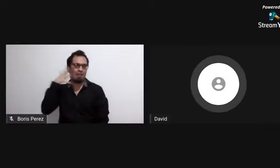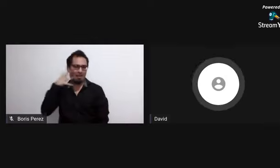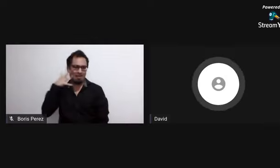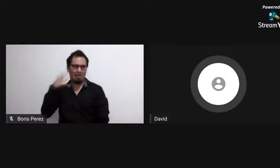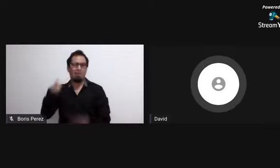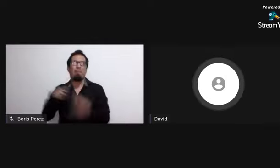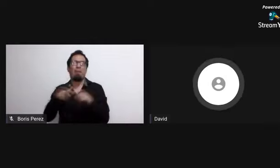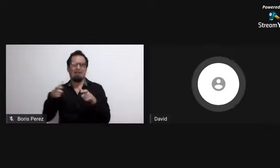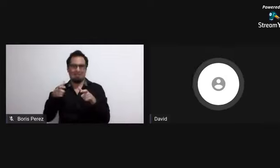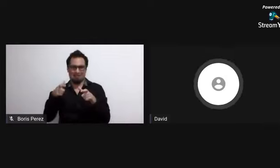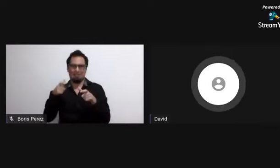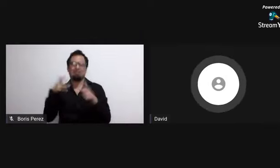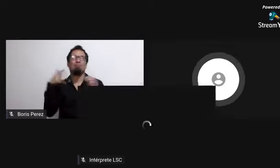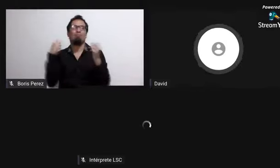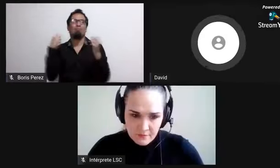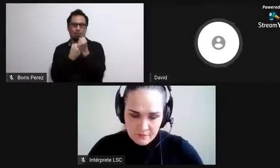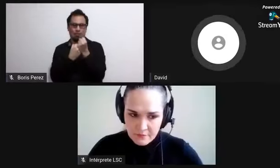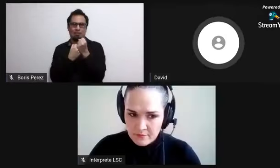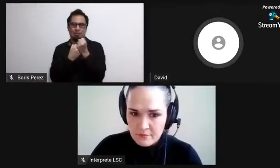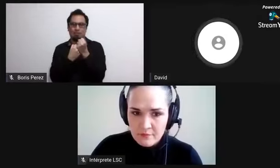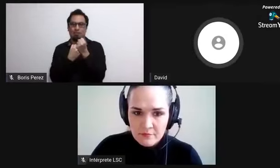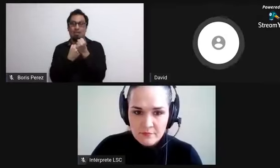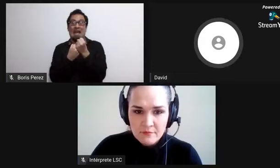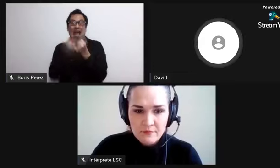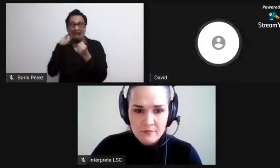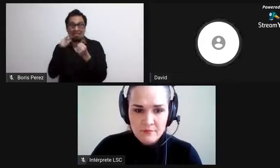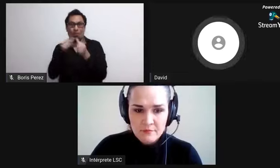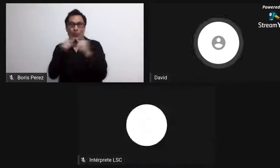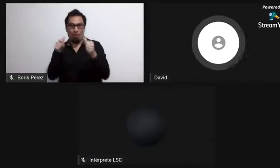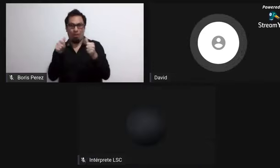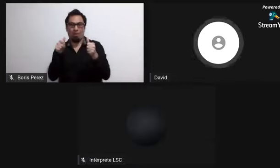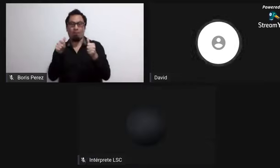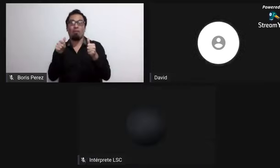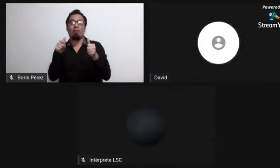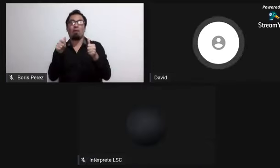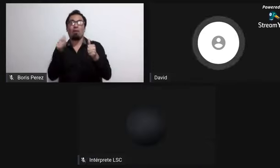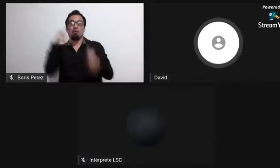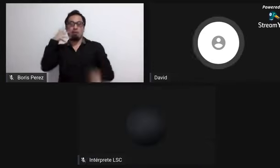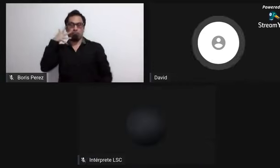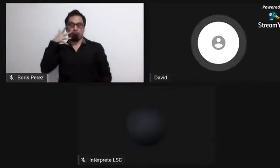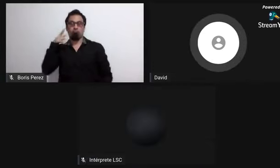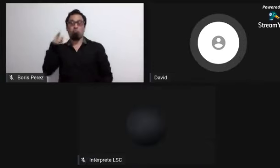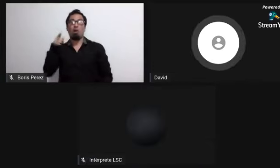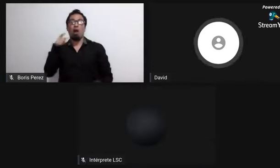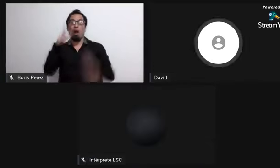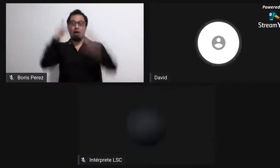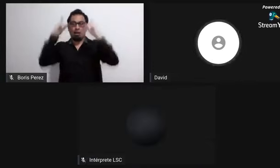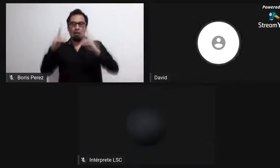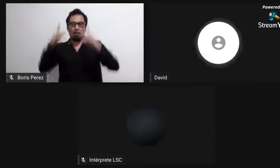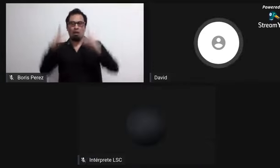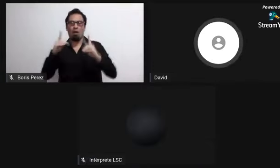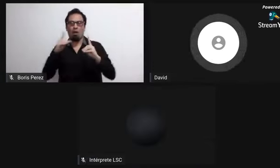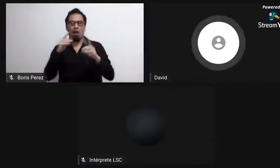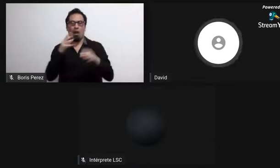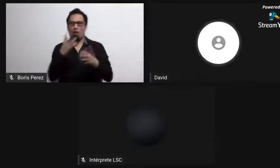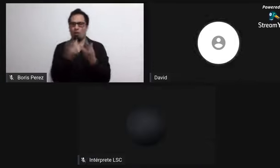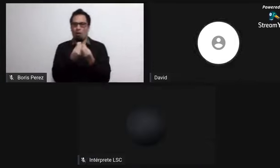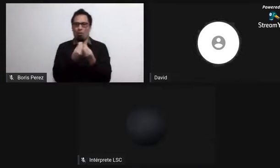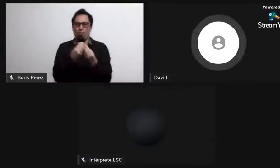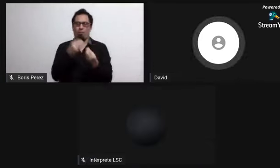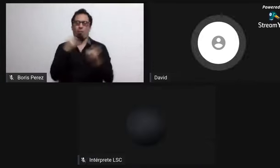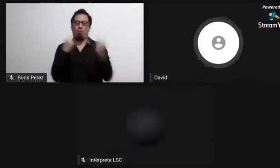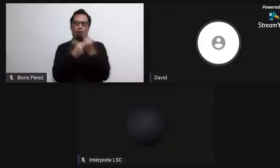Y en ese momento, digamos que Santander cuenta con muchos aliados. Él empieza a tener muchos